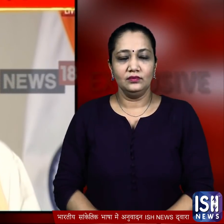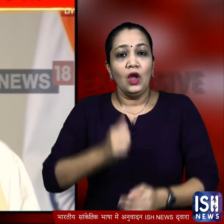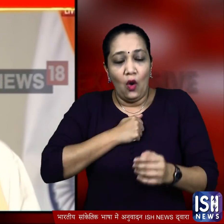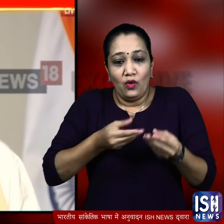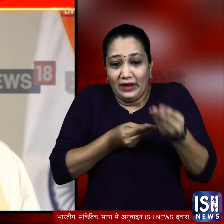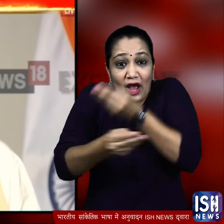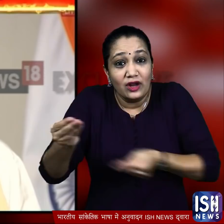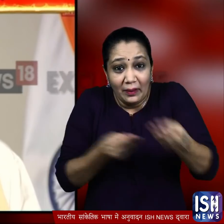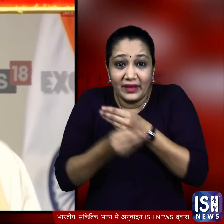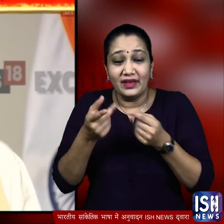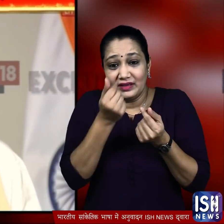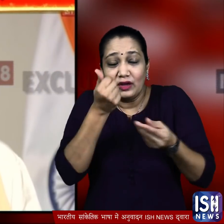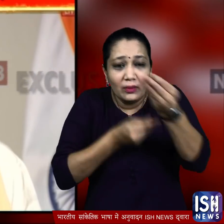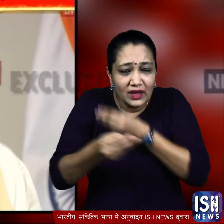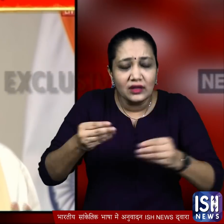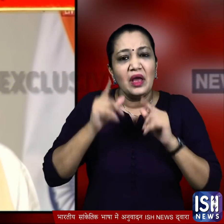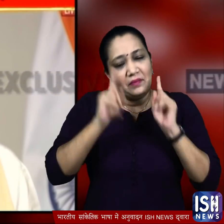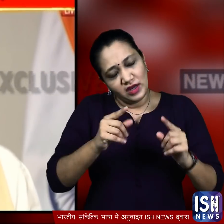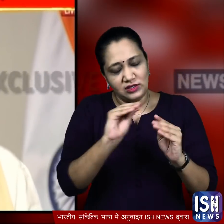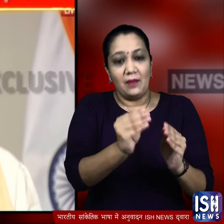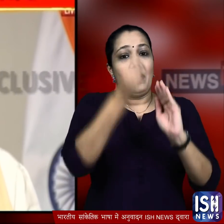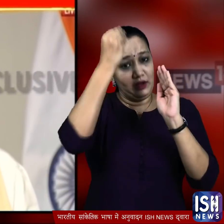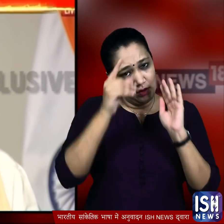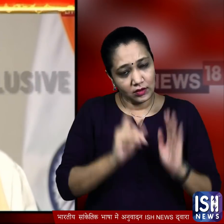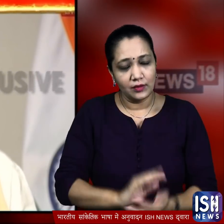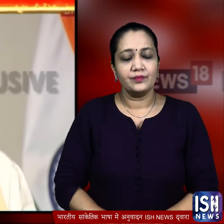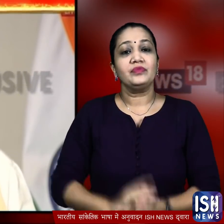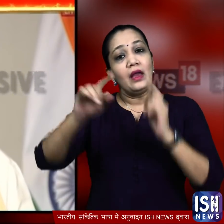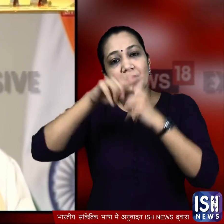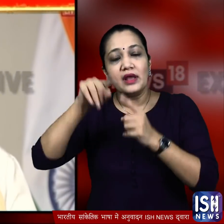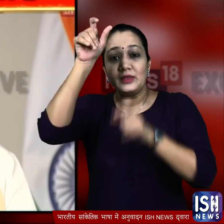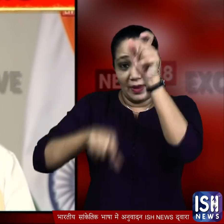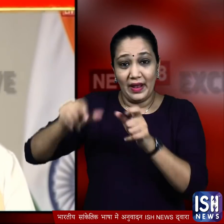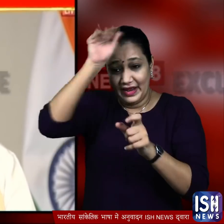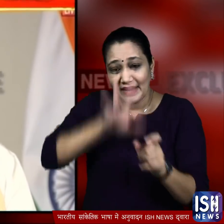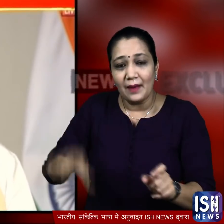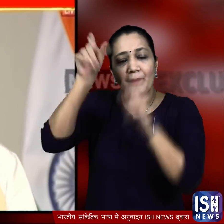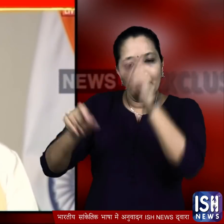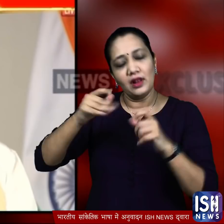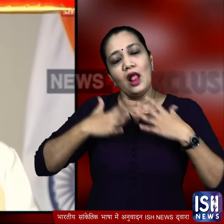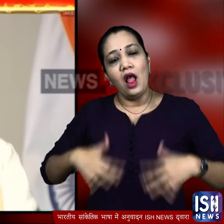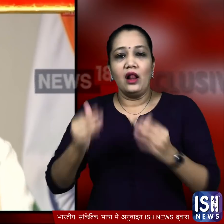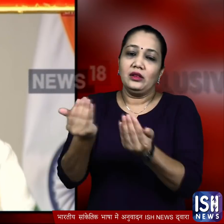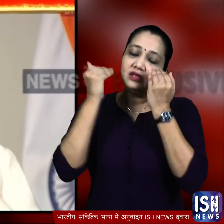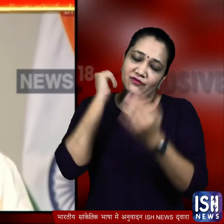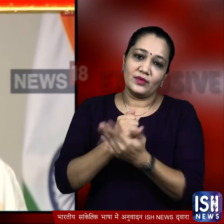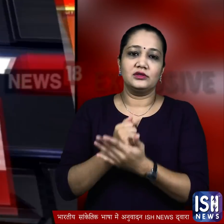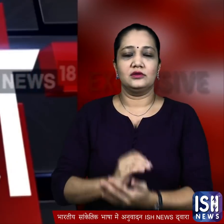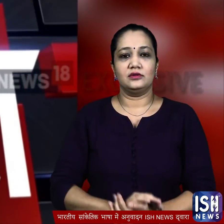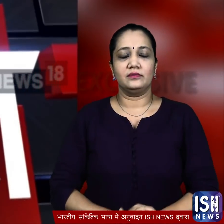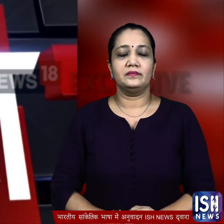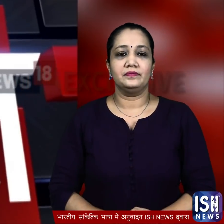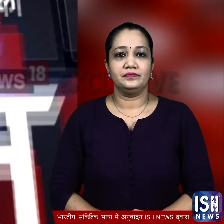हम अपनी अर्थव्यवस्था की सेहत भी सुधारेंगे और देशवासियों की सेहत का भी ध्यान